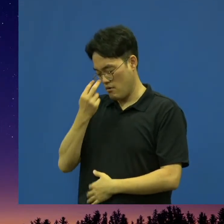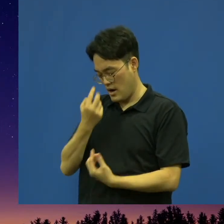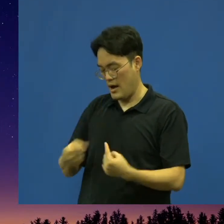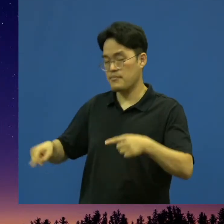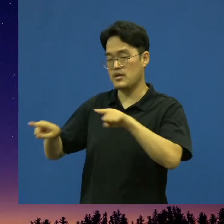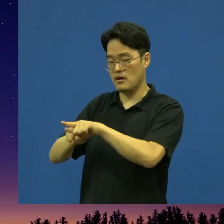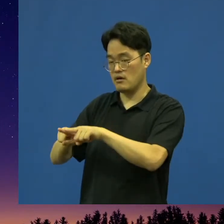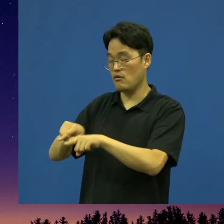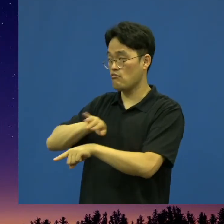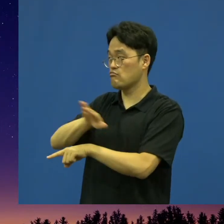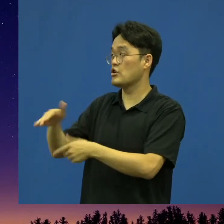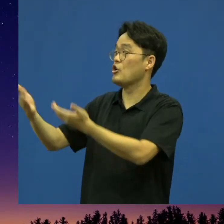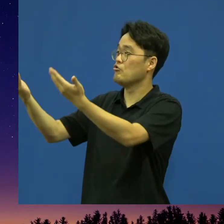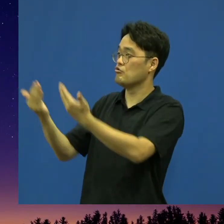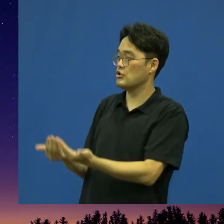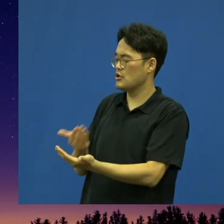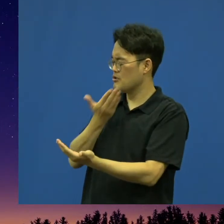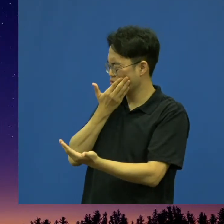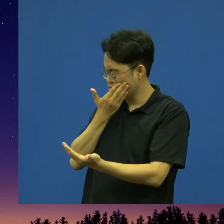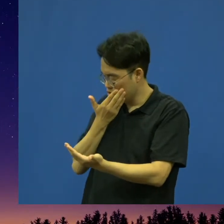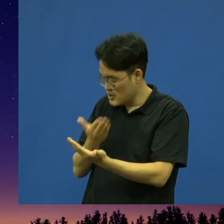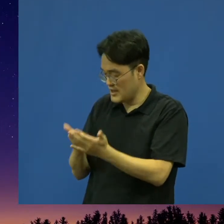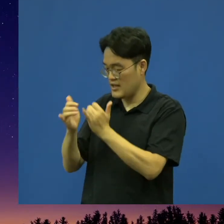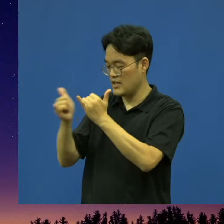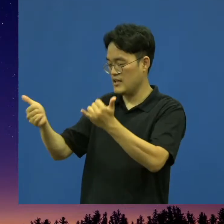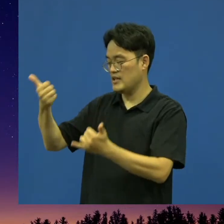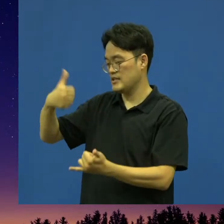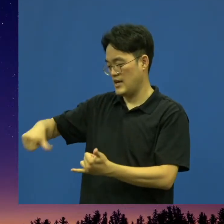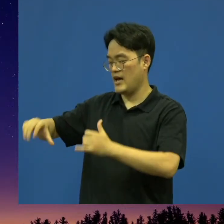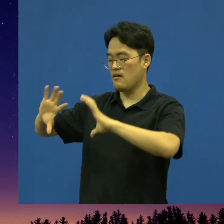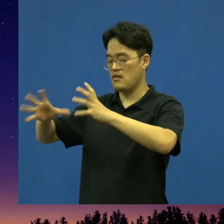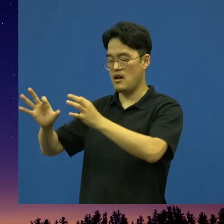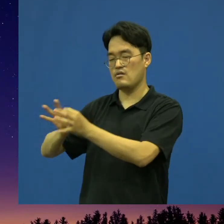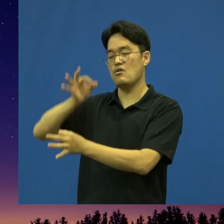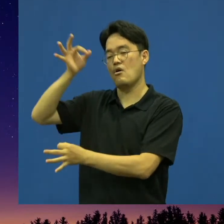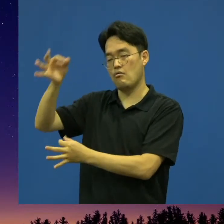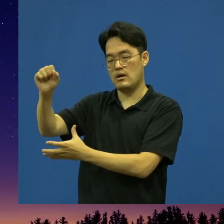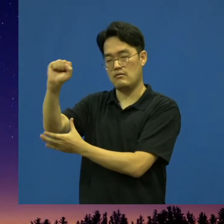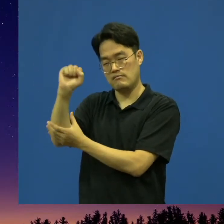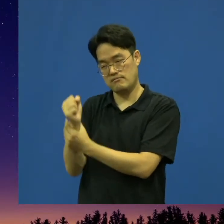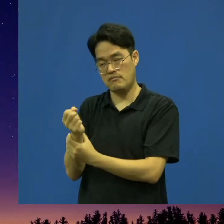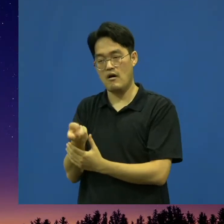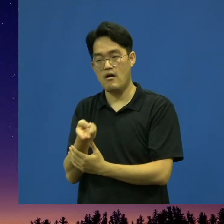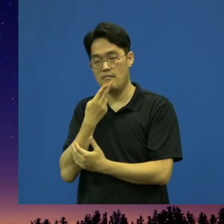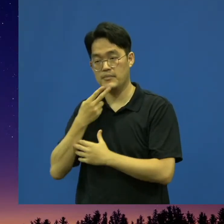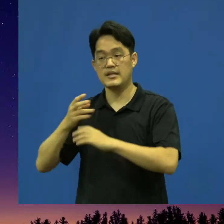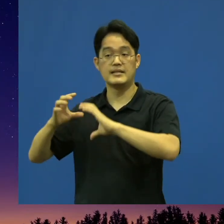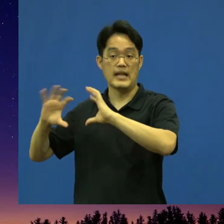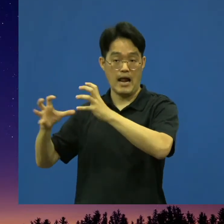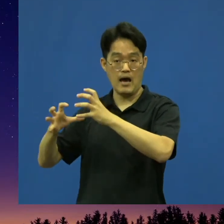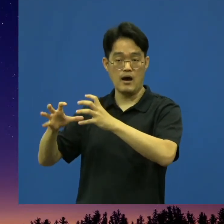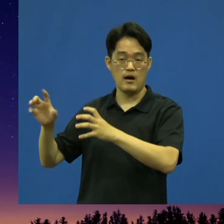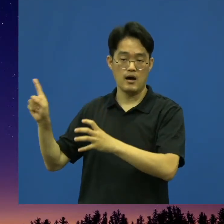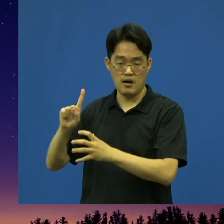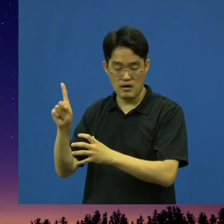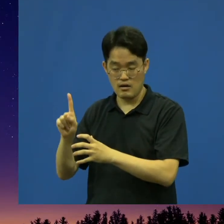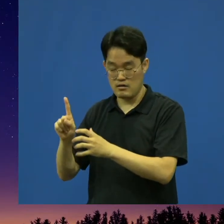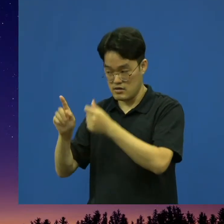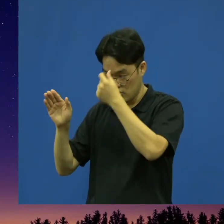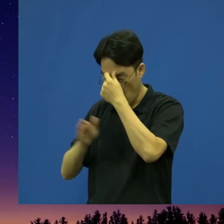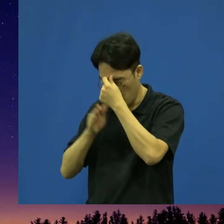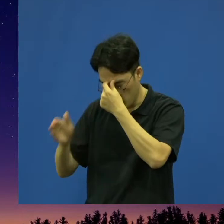주신 귀한 영원하고 새하지 않는 나라, 어떤 경험을 통과하는